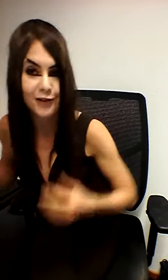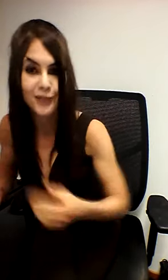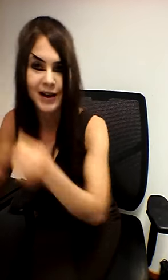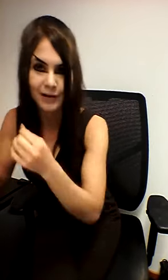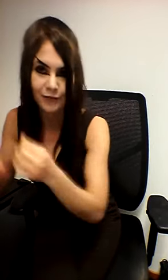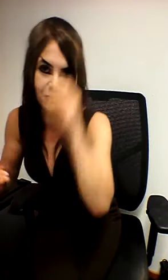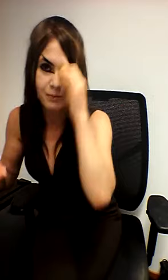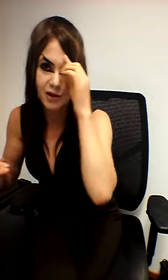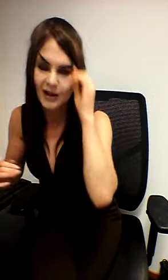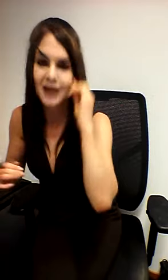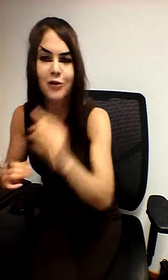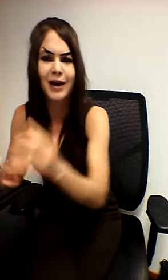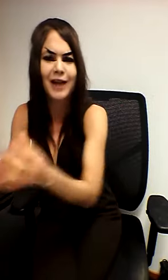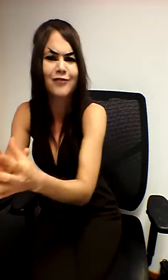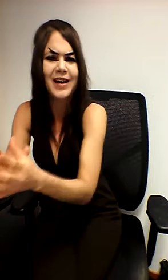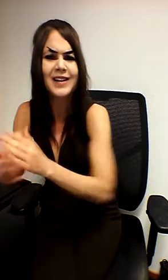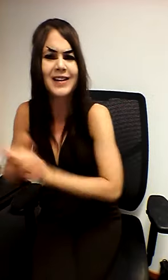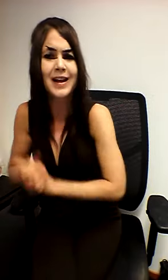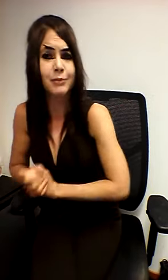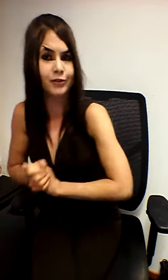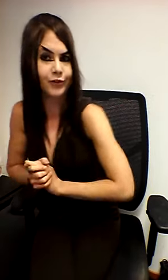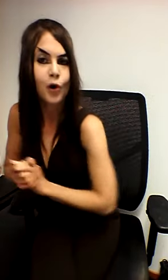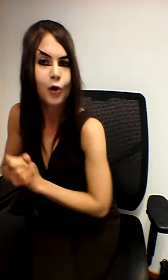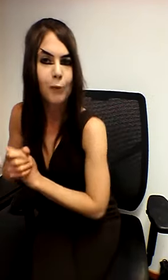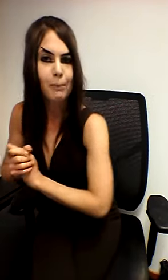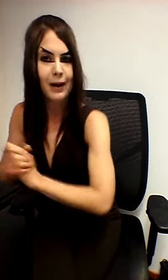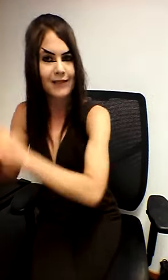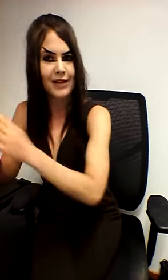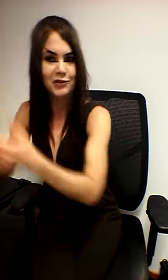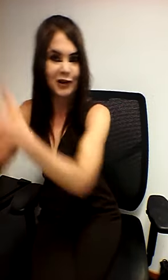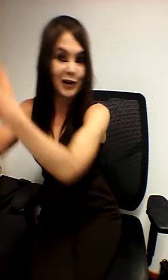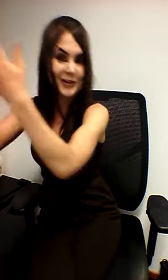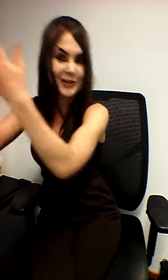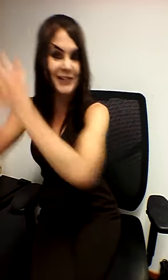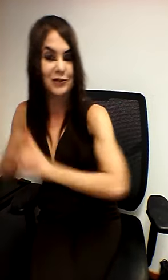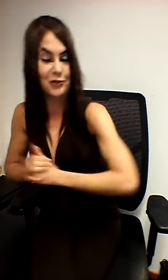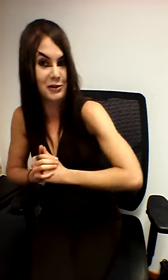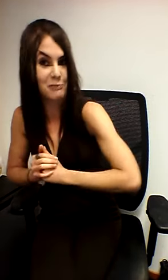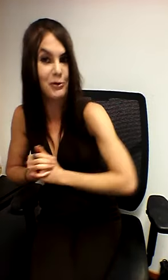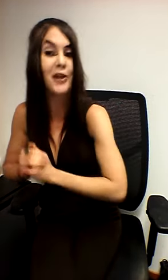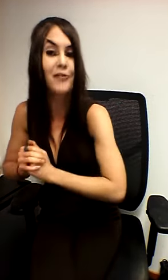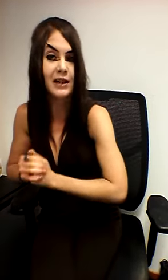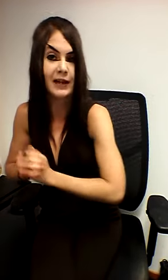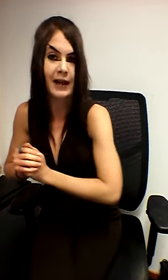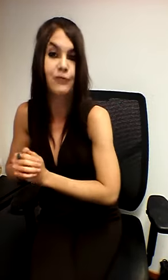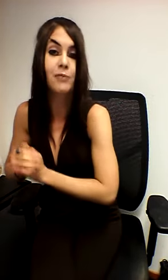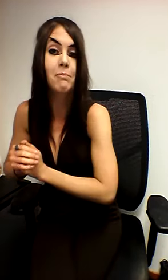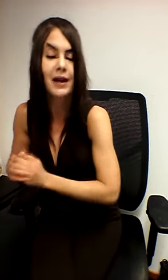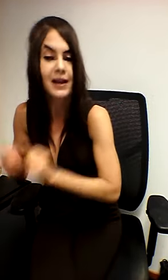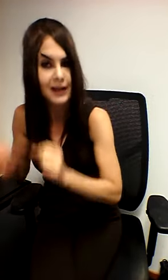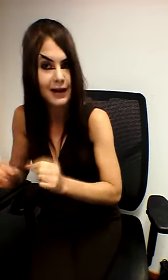van haar vetmassa zou gaan waarnemen. Op haar weegschaal die dat dus heel mooi kan weergeven. Maar